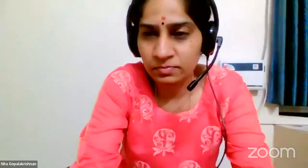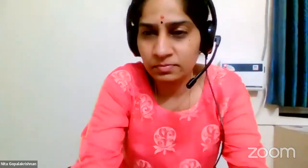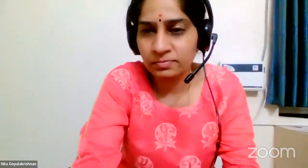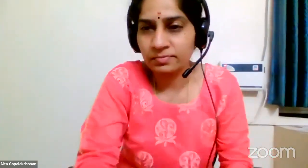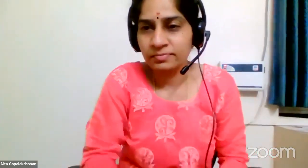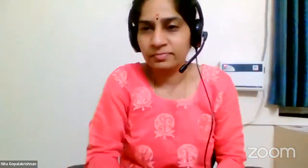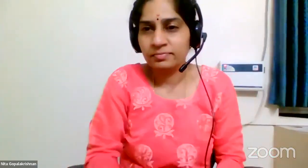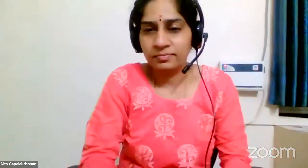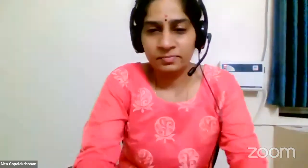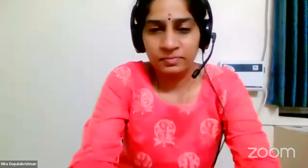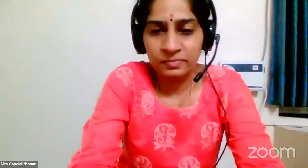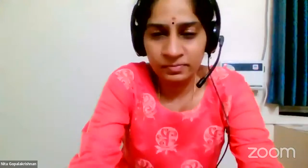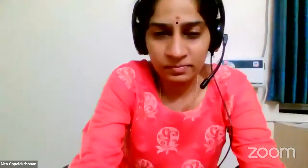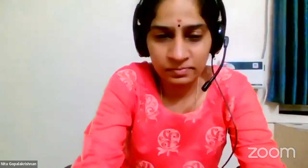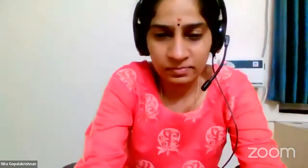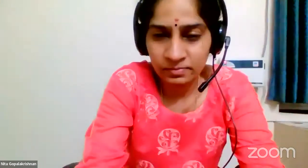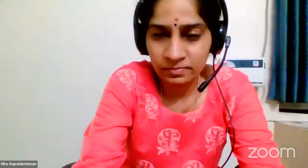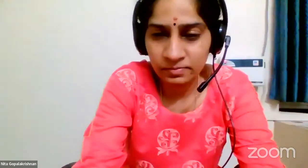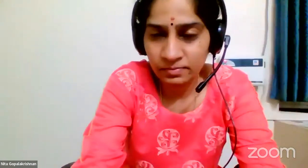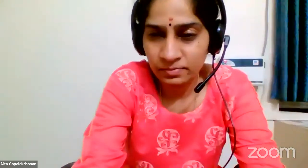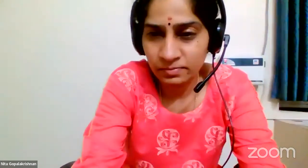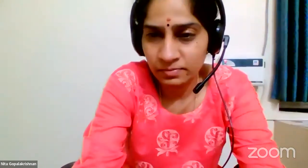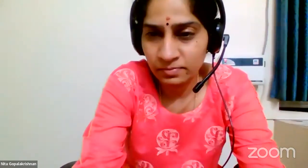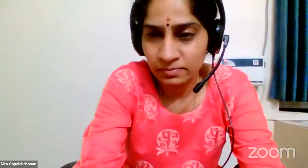लिबरेटेड सोल्स,